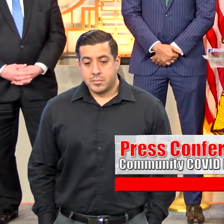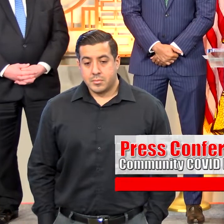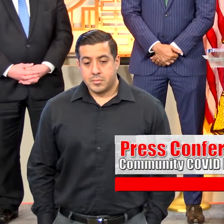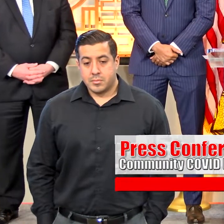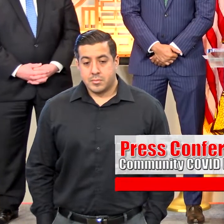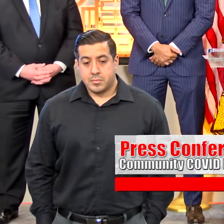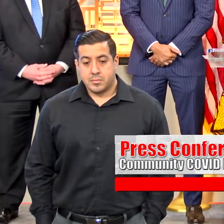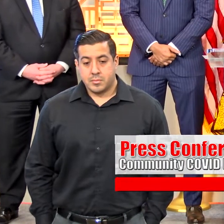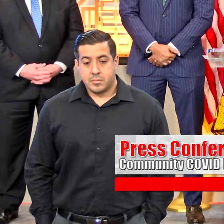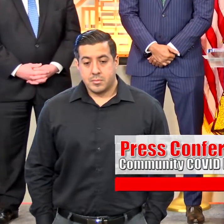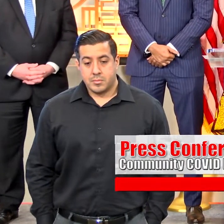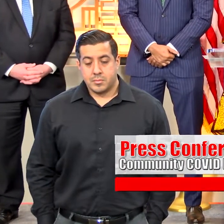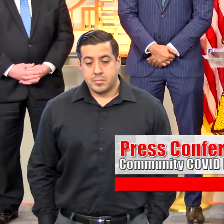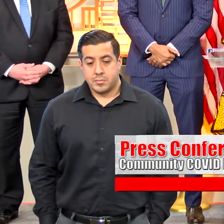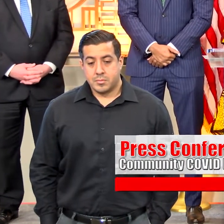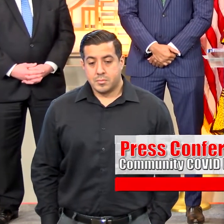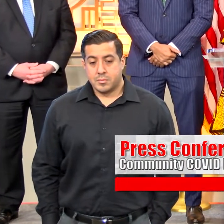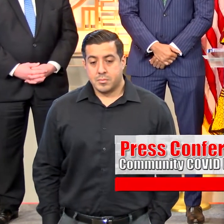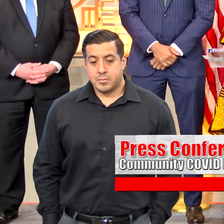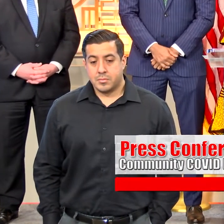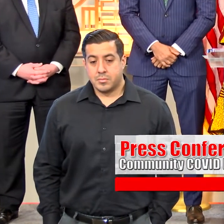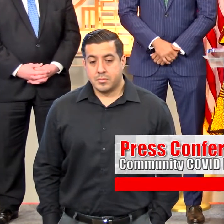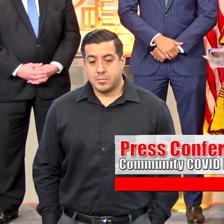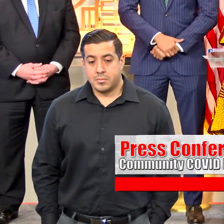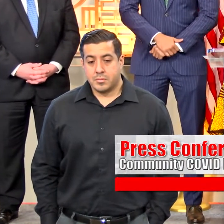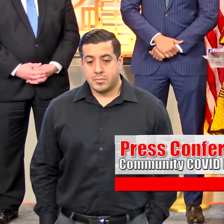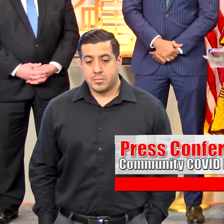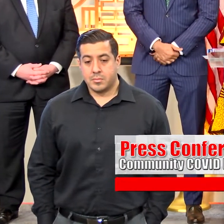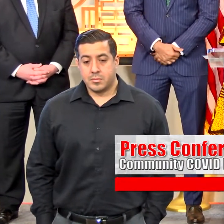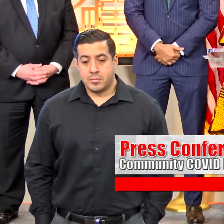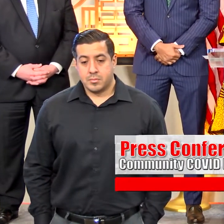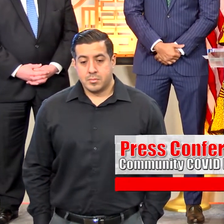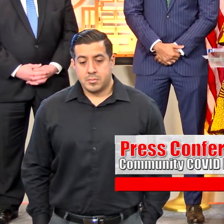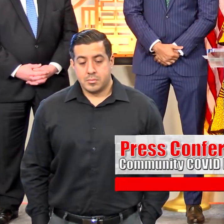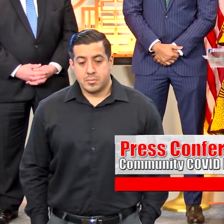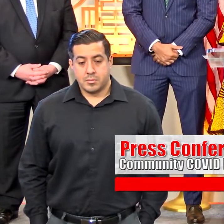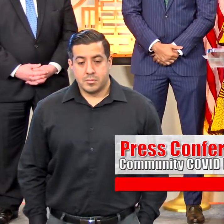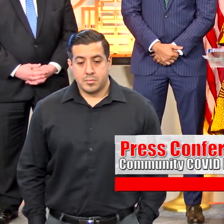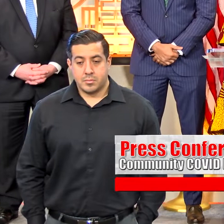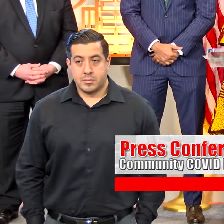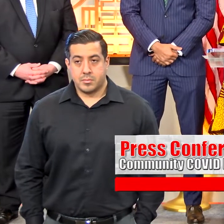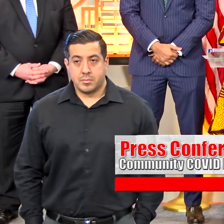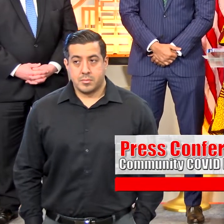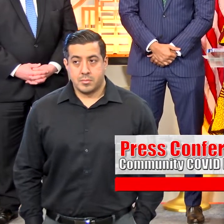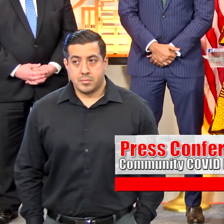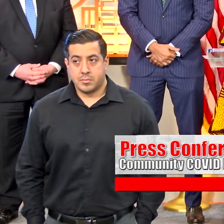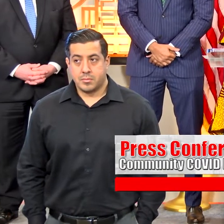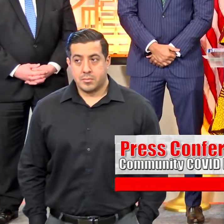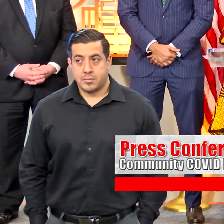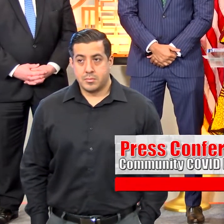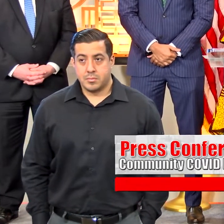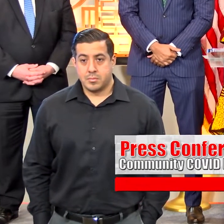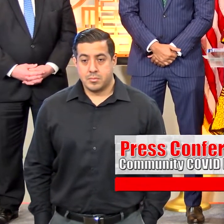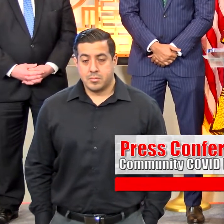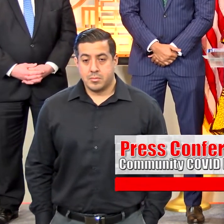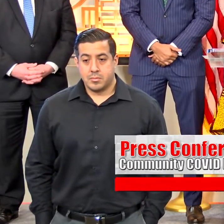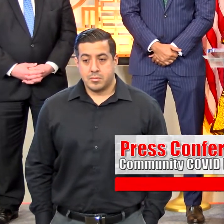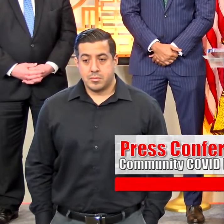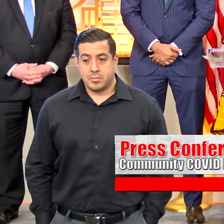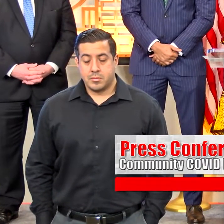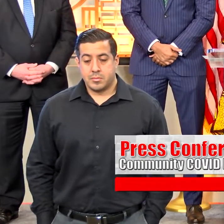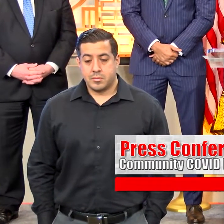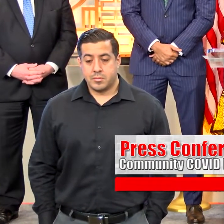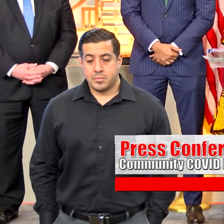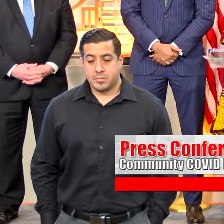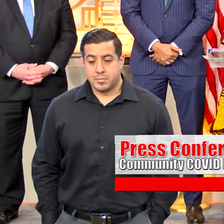en medio de la pandemia, en medio de tantos desalojos que se están llevando a cabo. El hecho de que